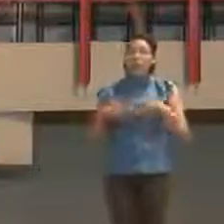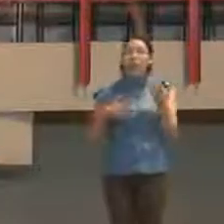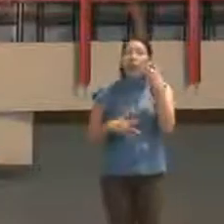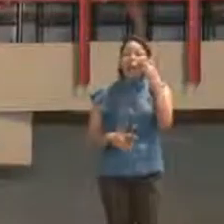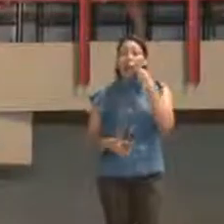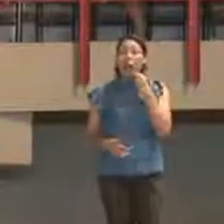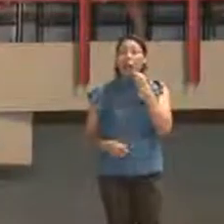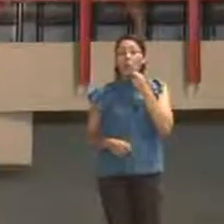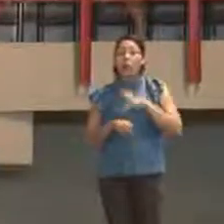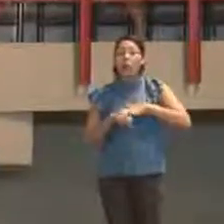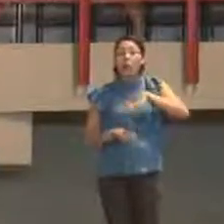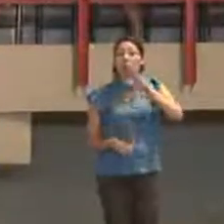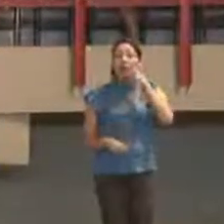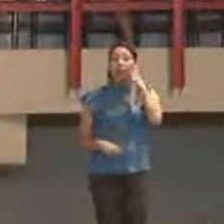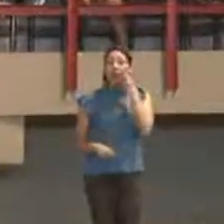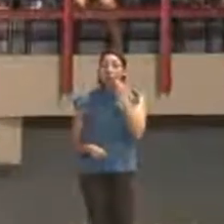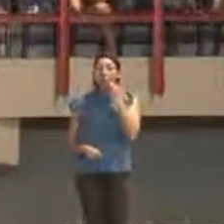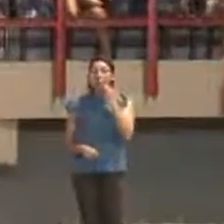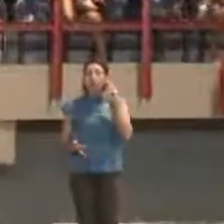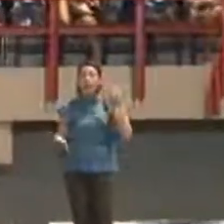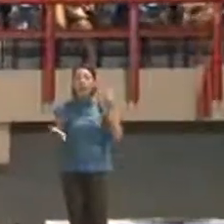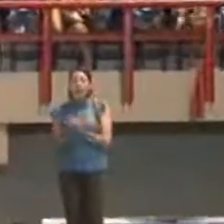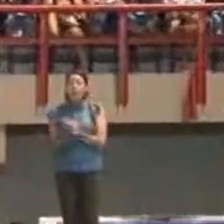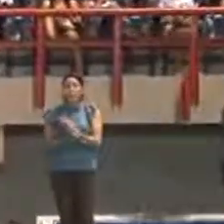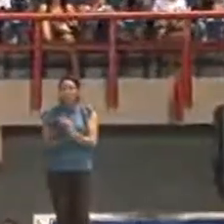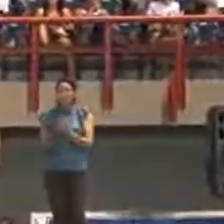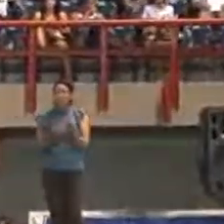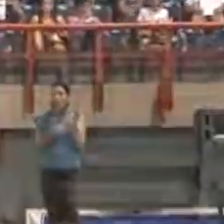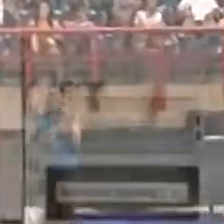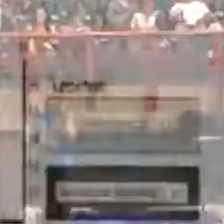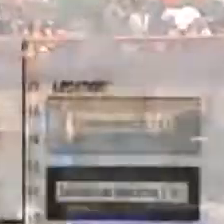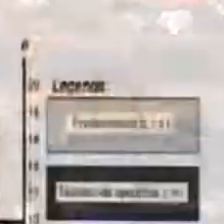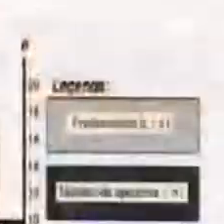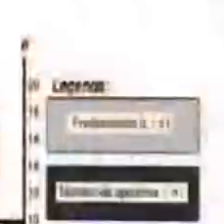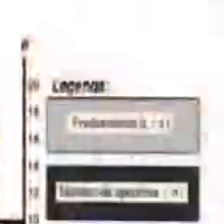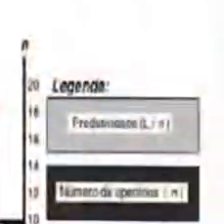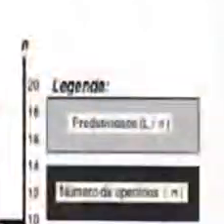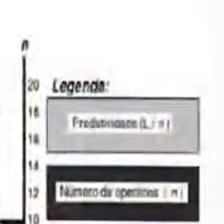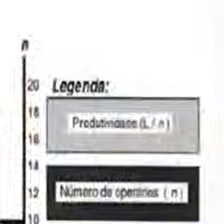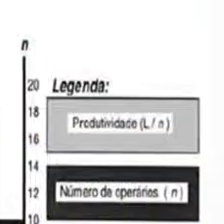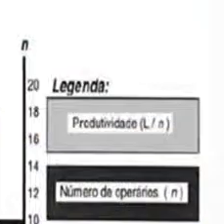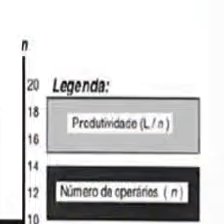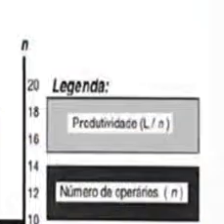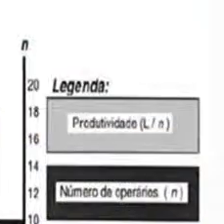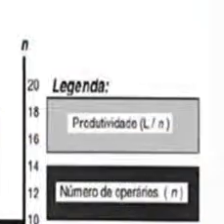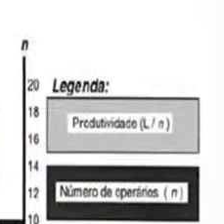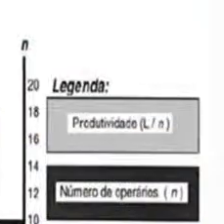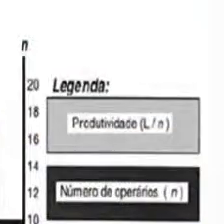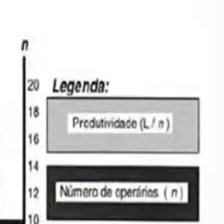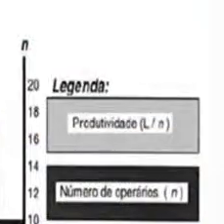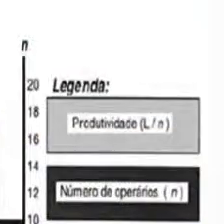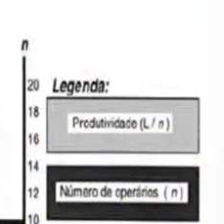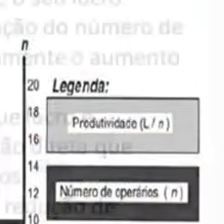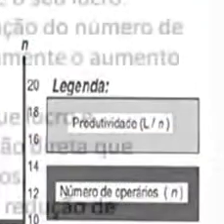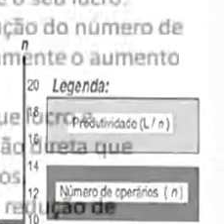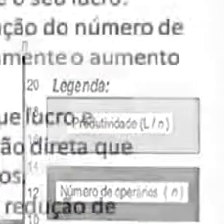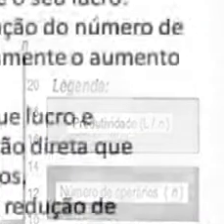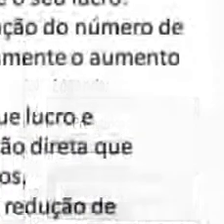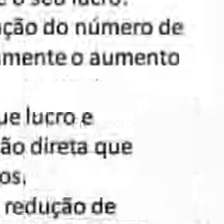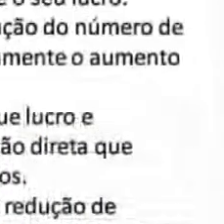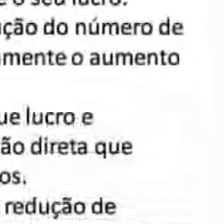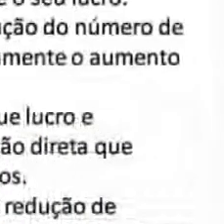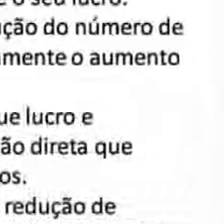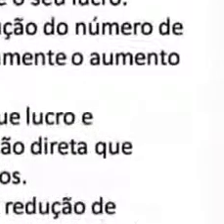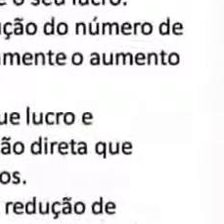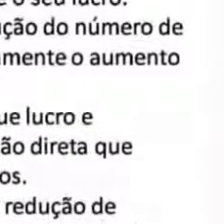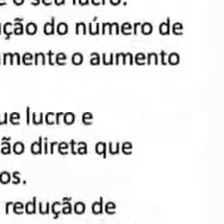lucro aconteceu em qual ano? O maior lucro aconteceu quando? Aí